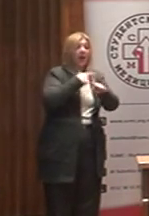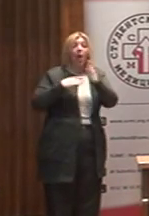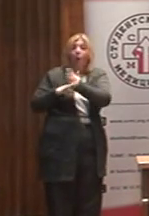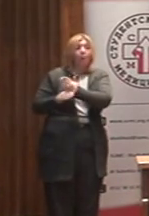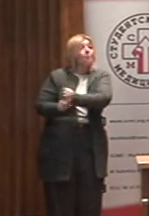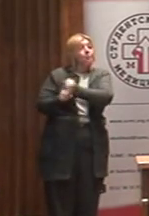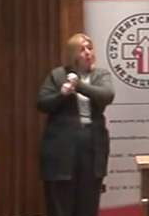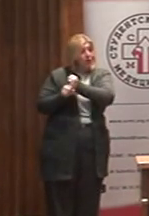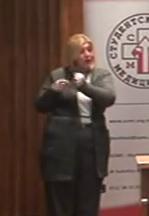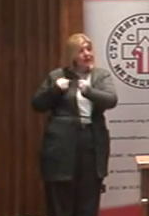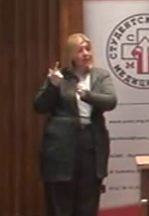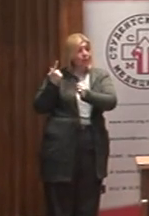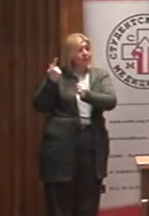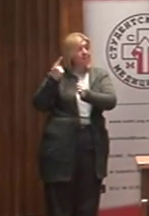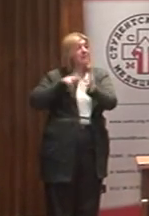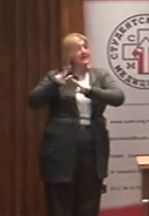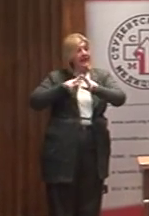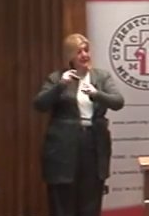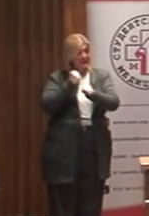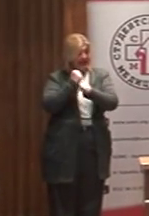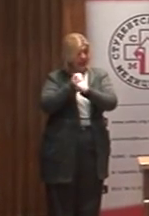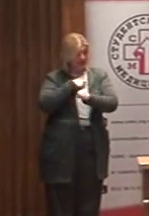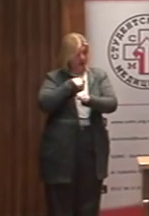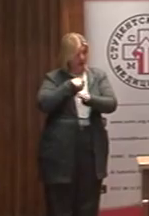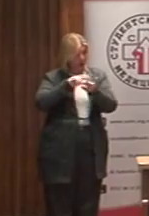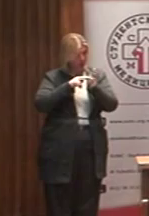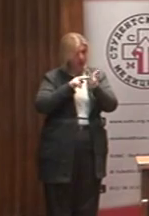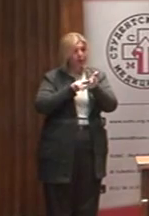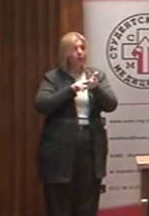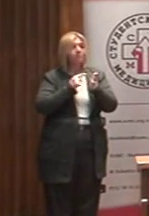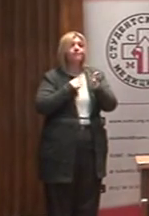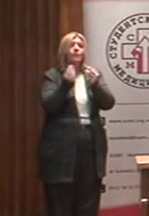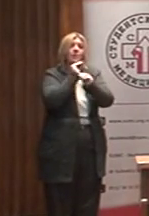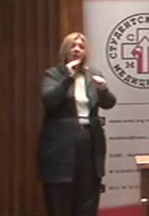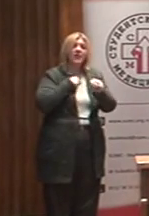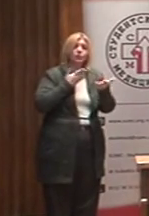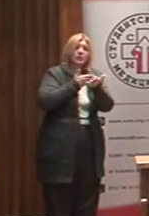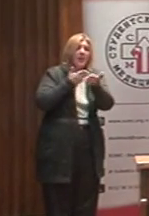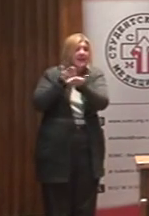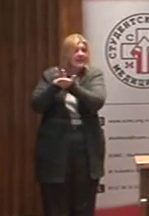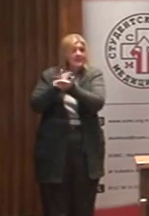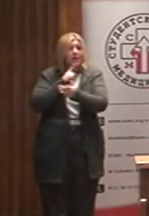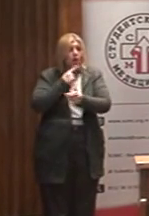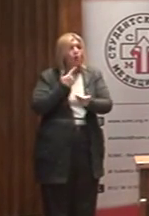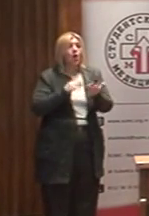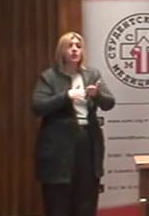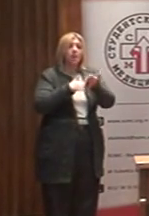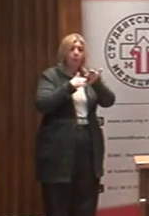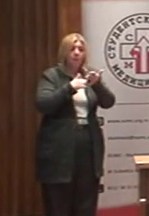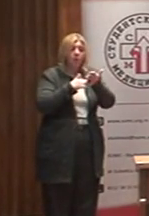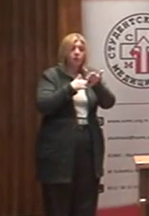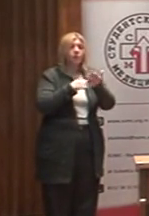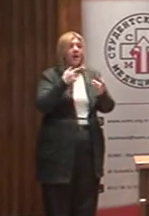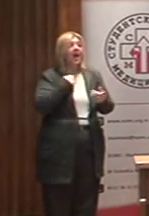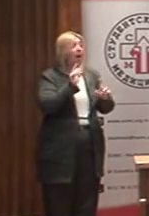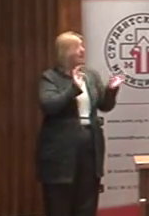rada, zapošljavanja i socijalne politike objavljaju su knjigu Smernice za rad sa gluvim i nagluvim osobama Bolnice Kneza Aleksandra u Prizrenu, koje su priredile